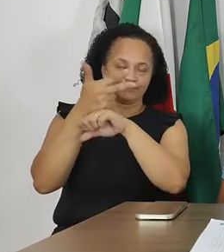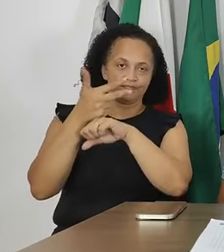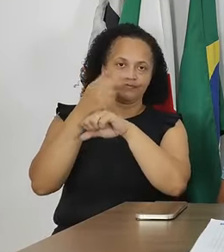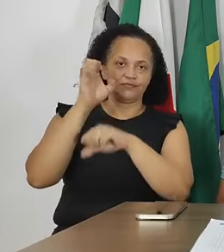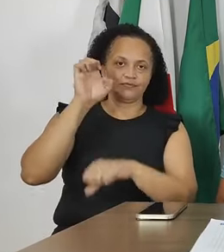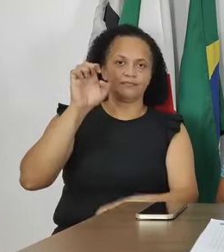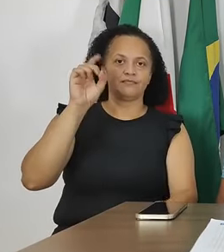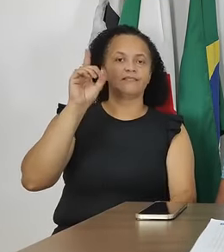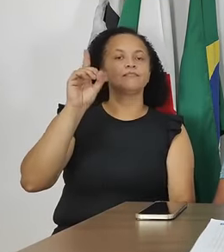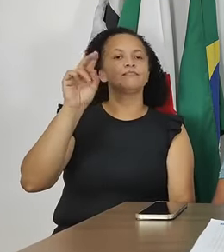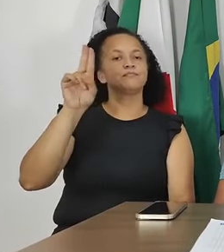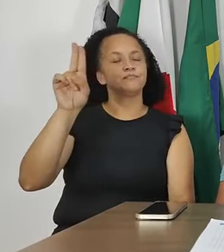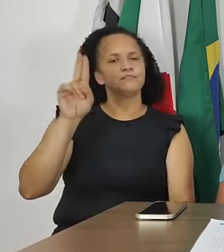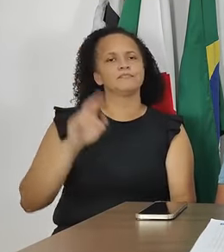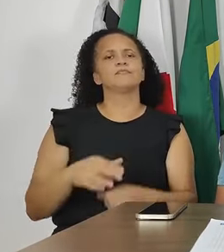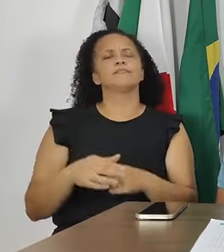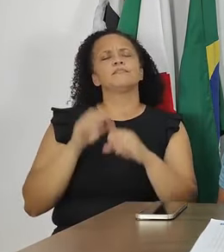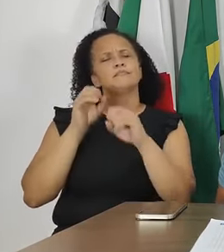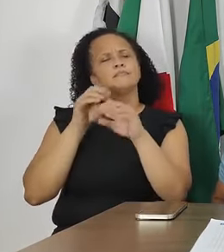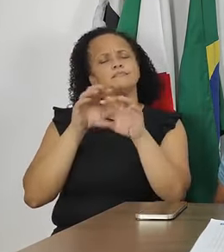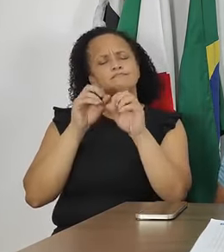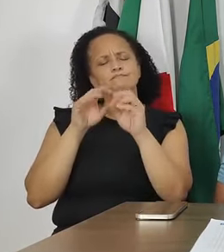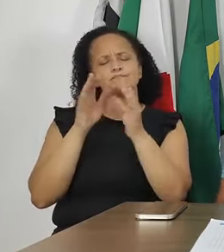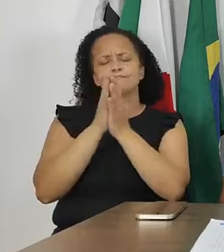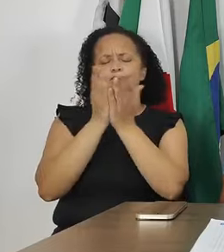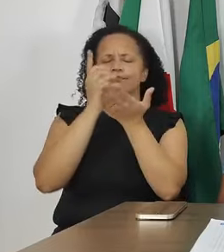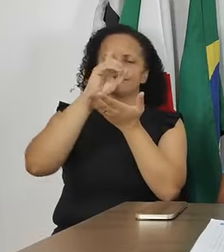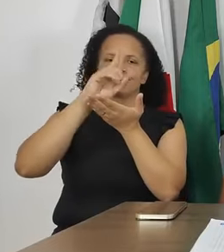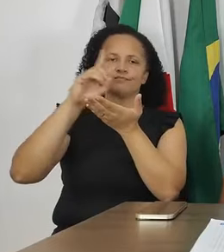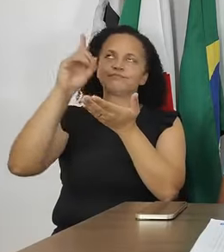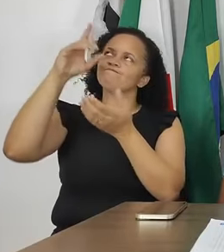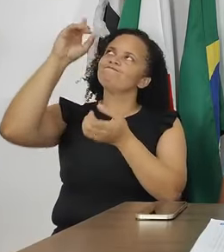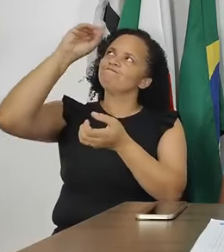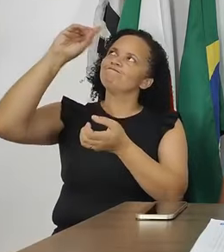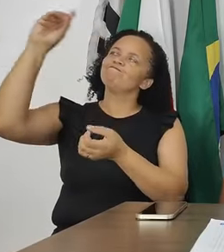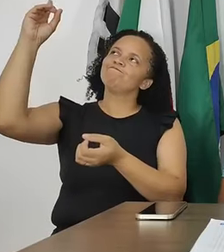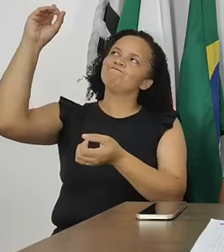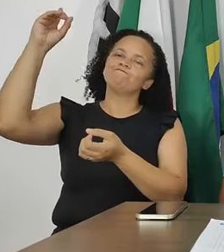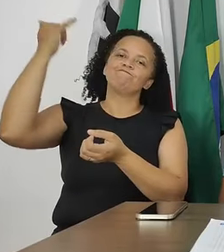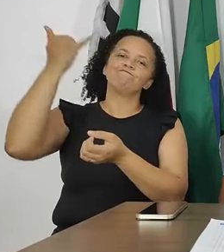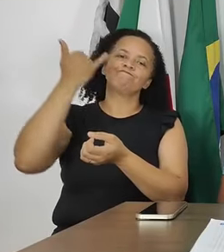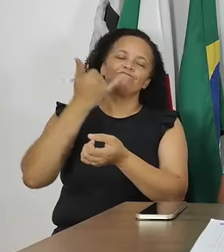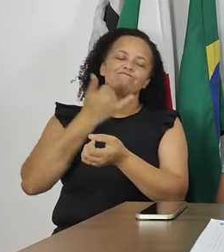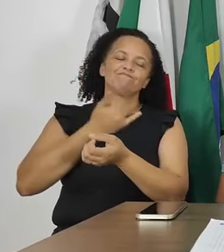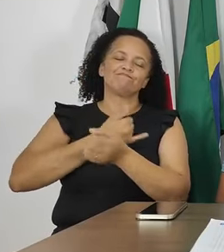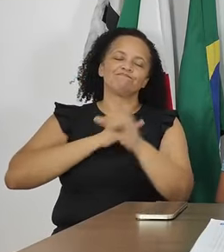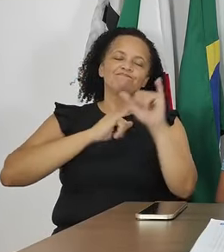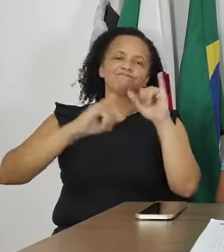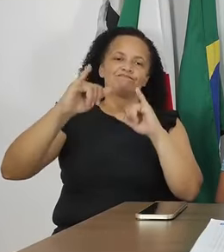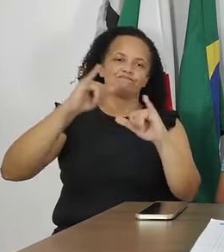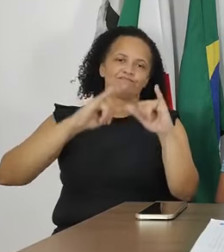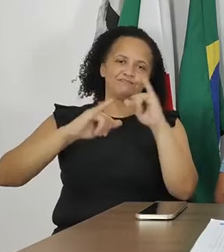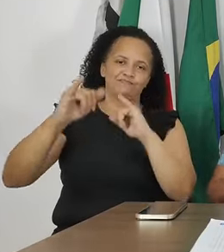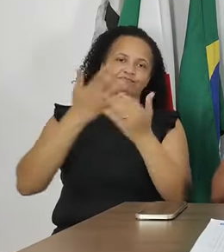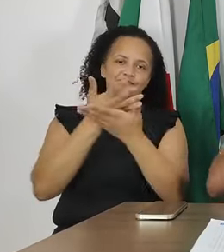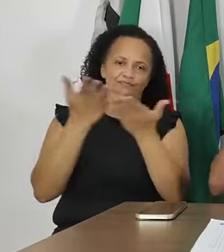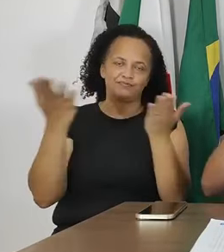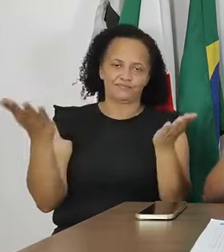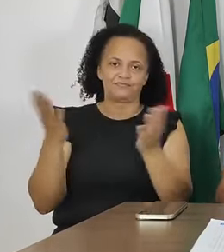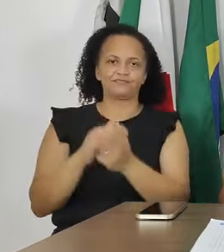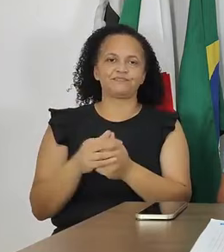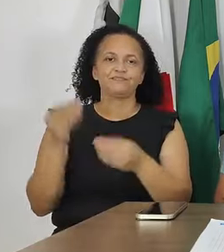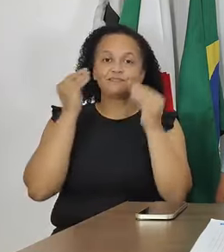trazer uma palavra direto do coração de Deus para as nossas vidas. Então, eu queria mandar um